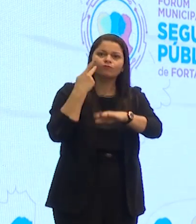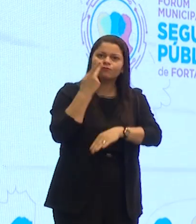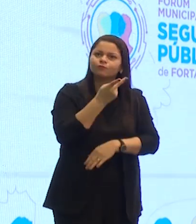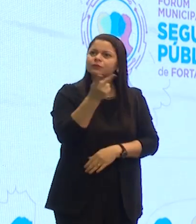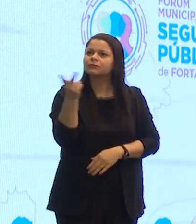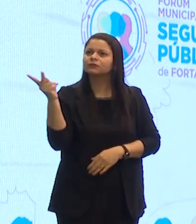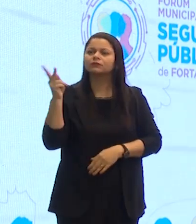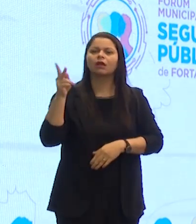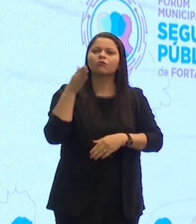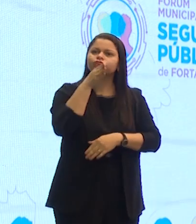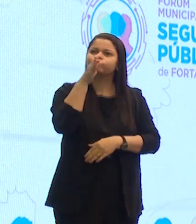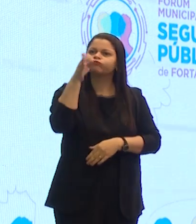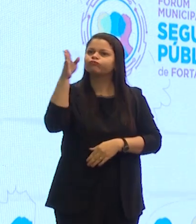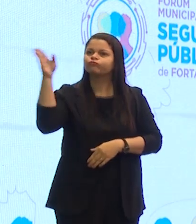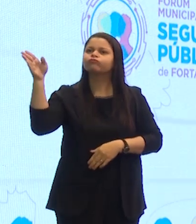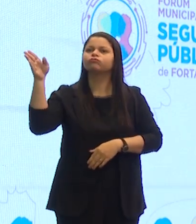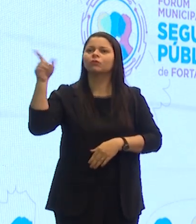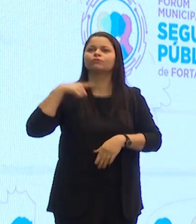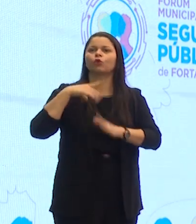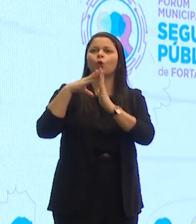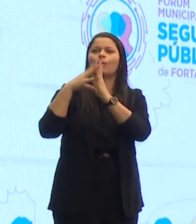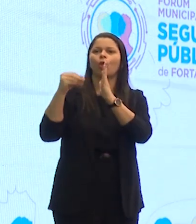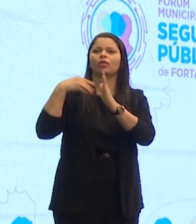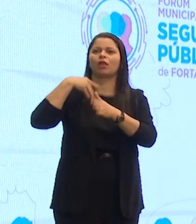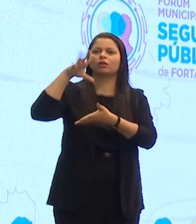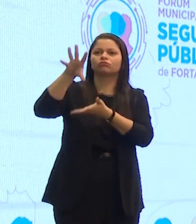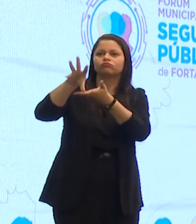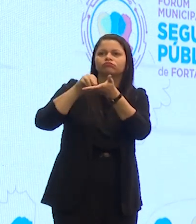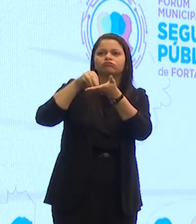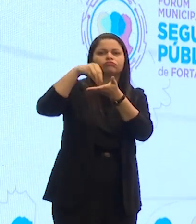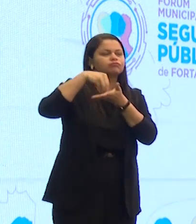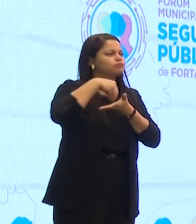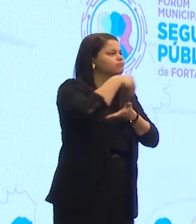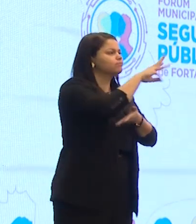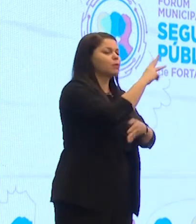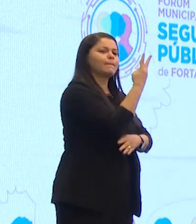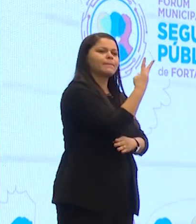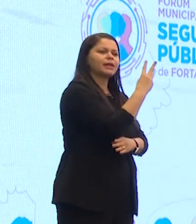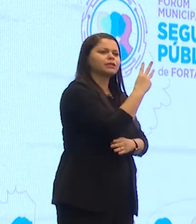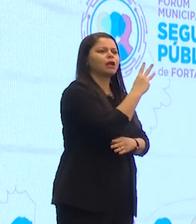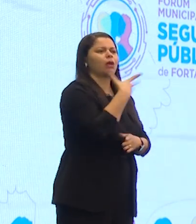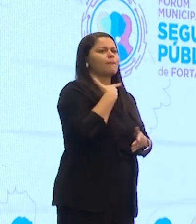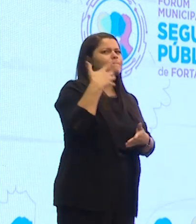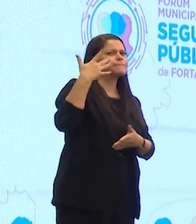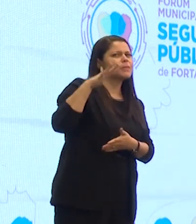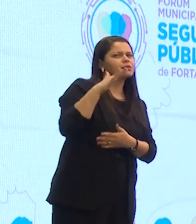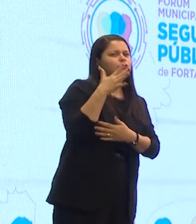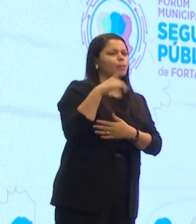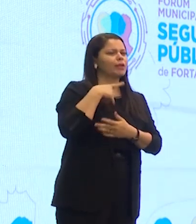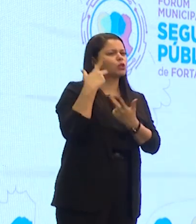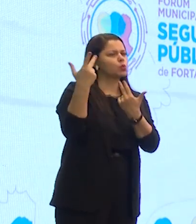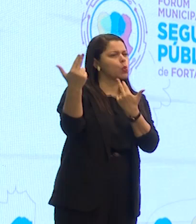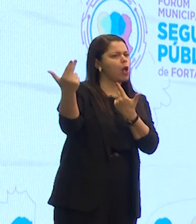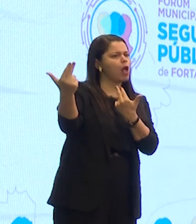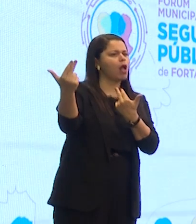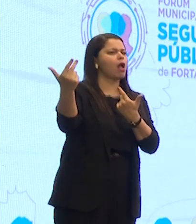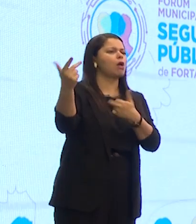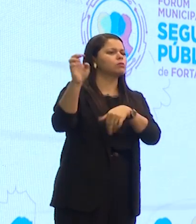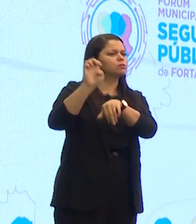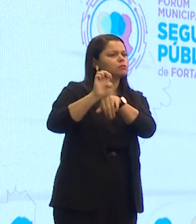de 0 para 90 escolas, partindo mais ou menos da reflexão em torno da experiência do